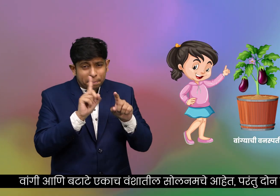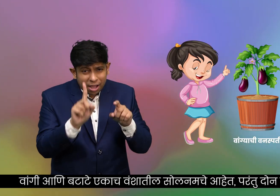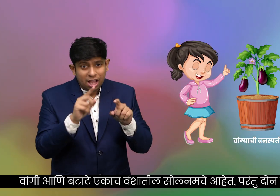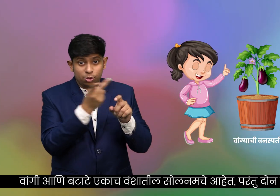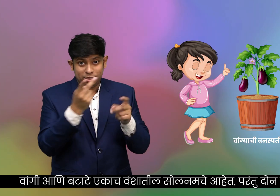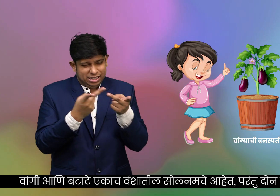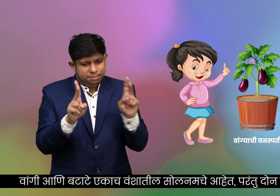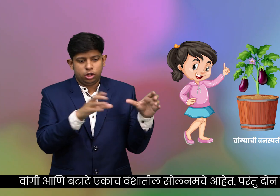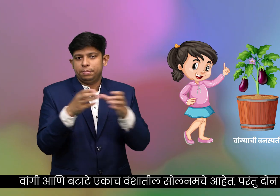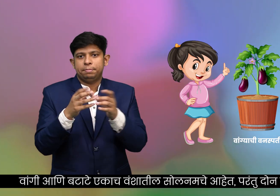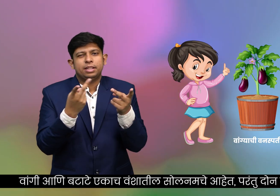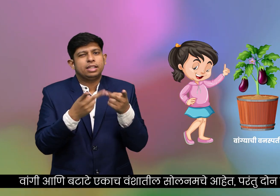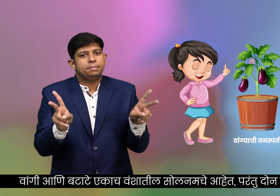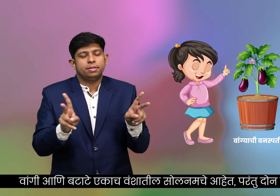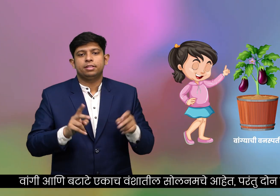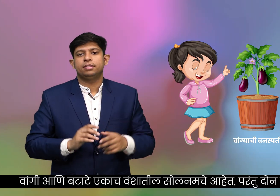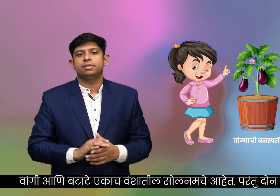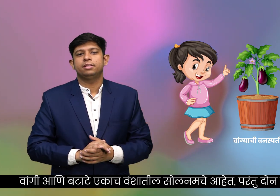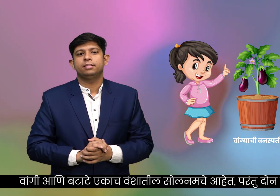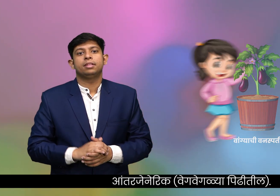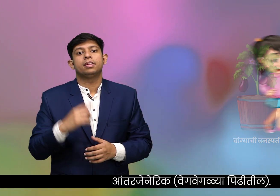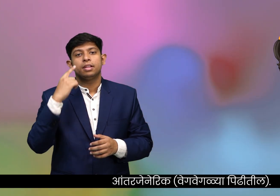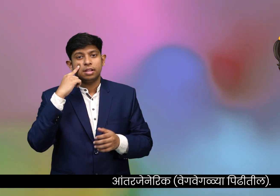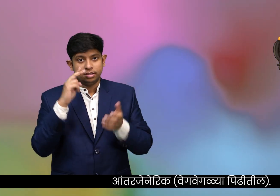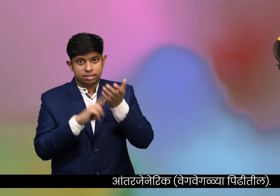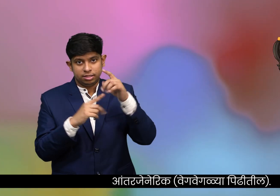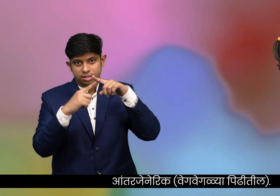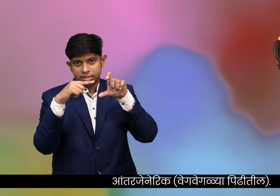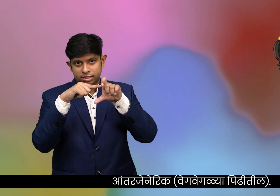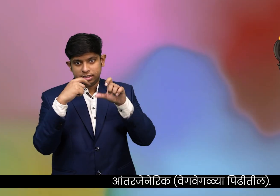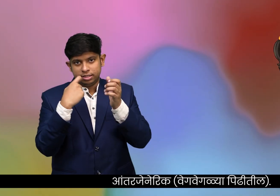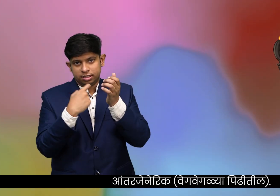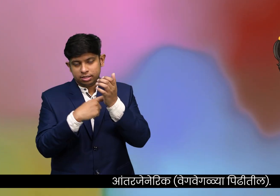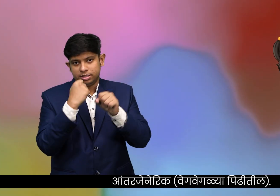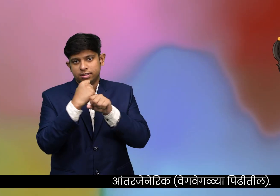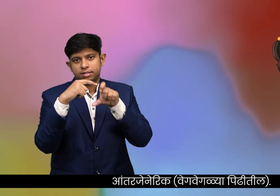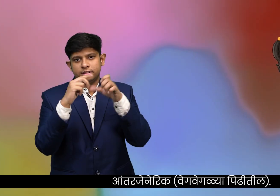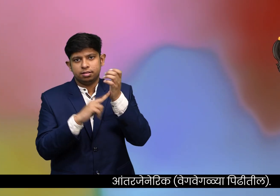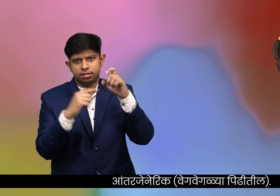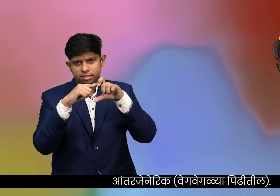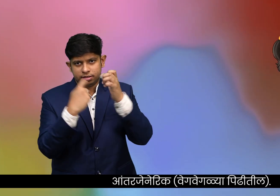तिसरं आंतरजेनेरिक वेगवेगळ्या